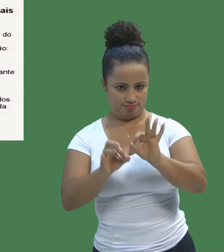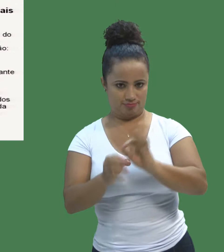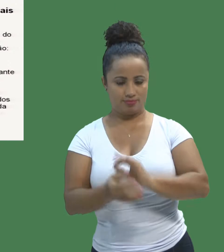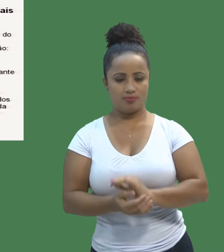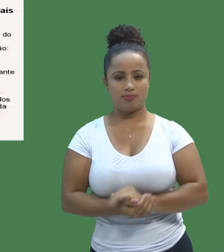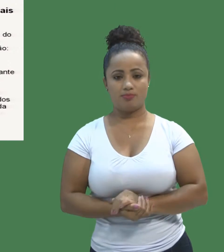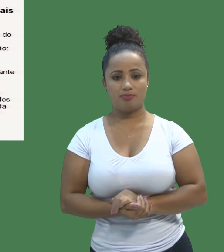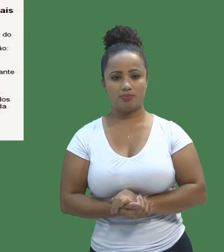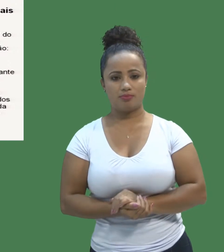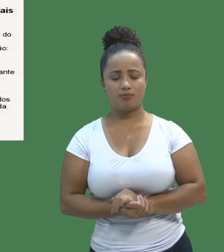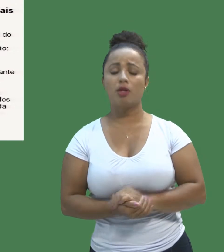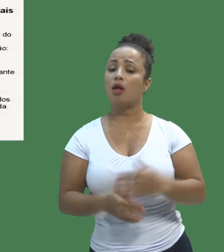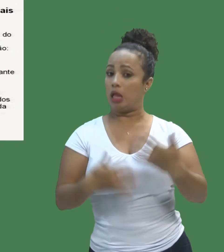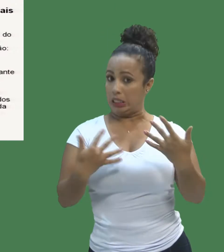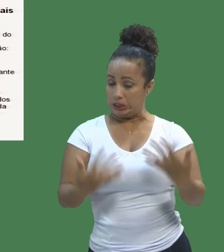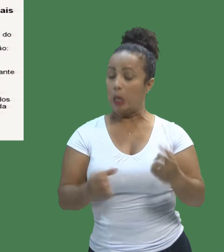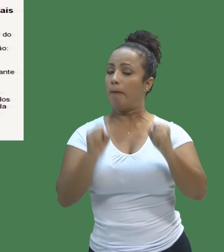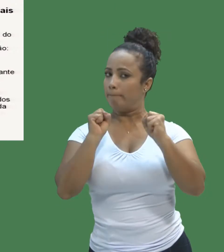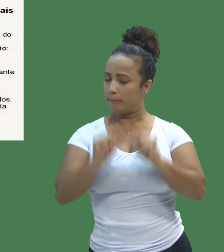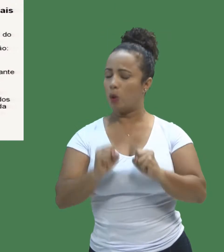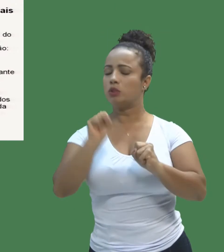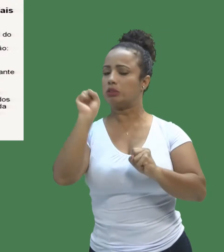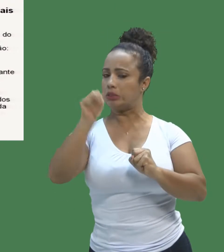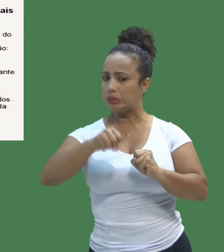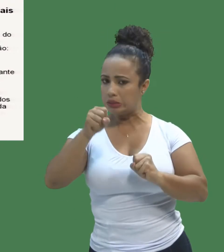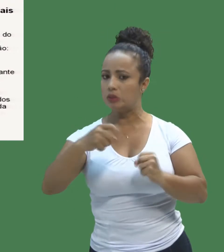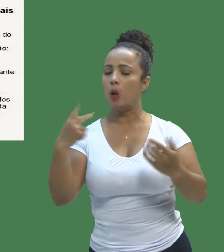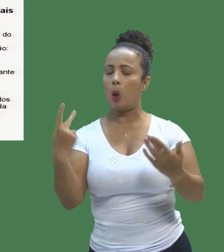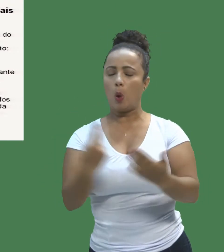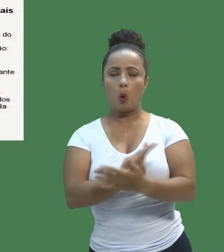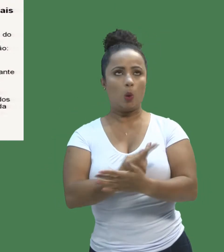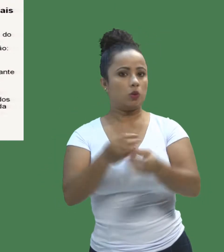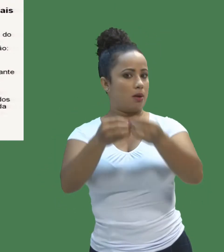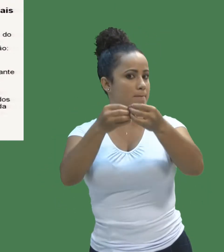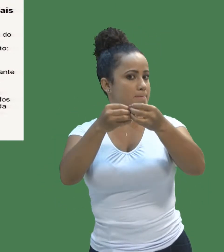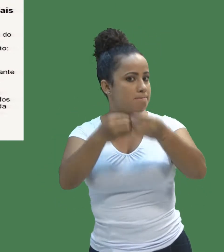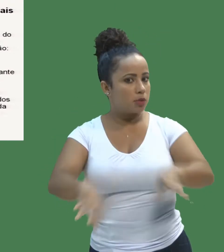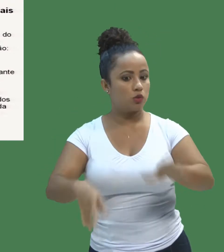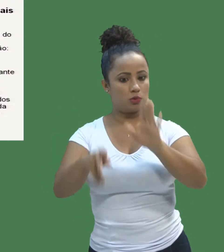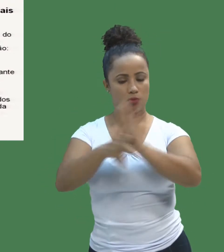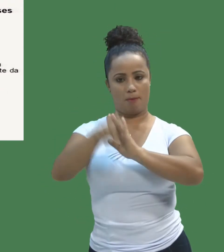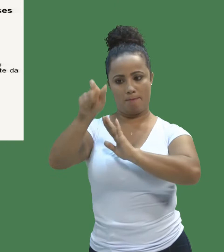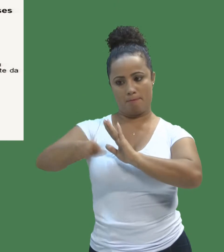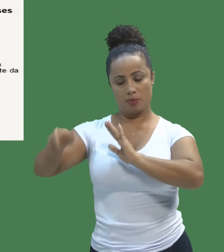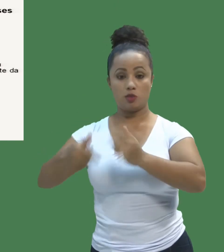o que pode realmente causar muitos prejuízos à classe trabalhadora.